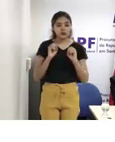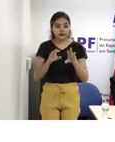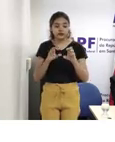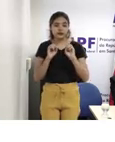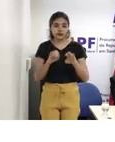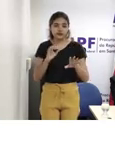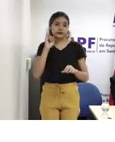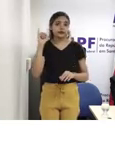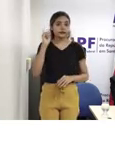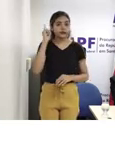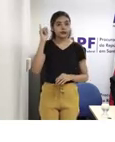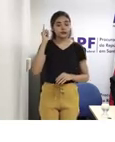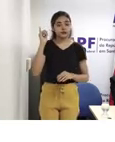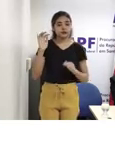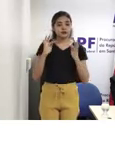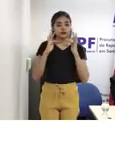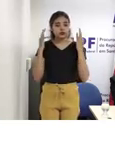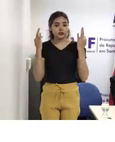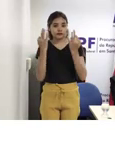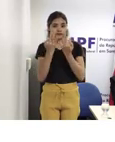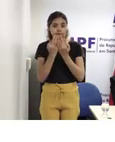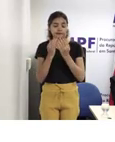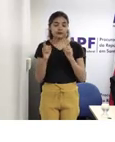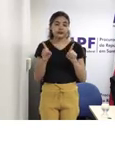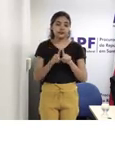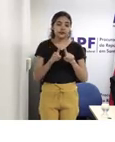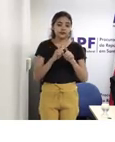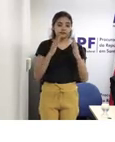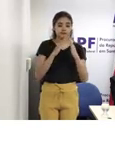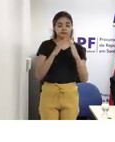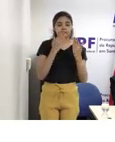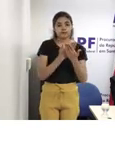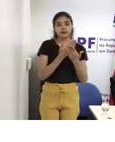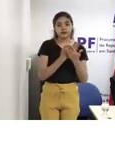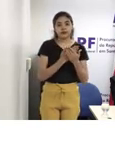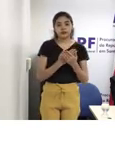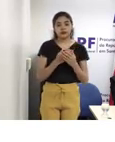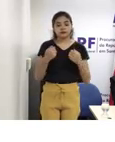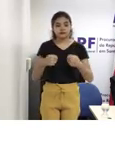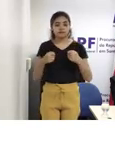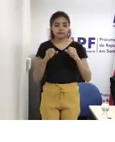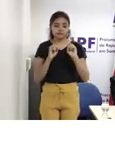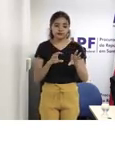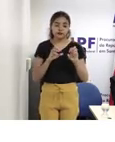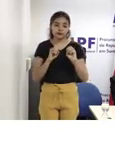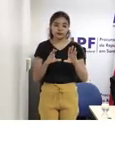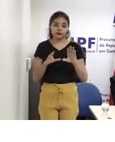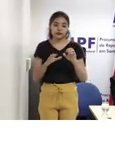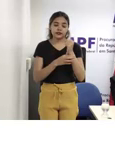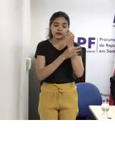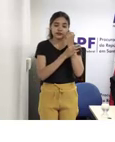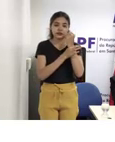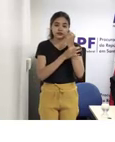a a educação tem que se preocupar com segurança nas redes tem que se preocupar com